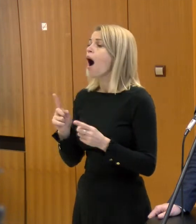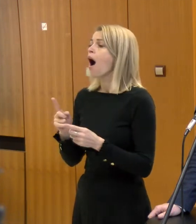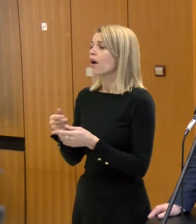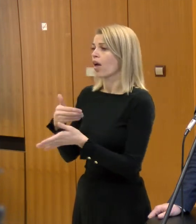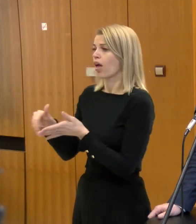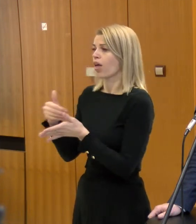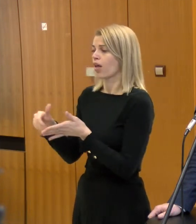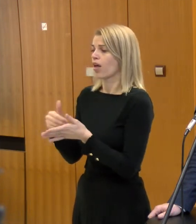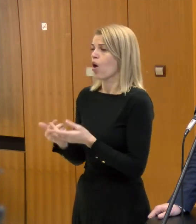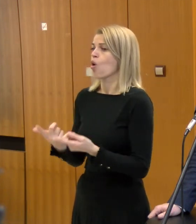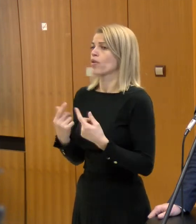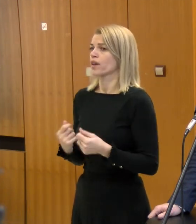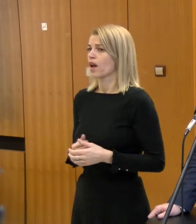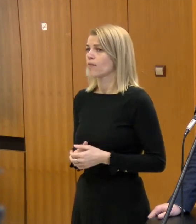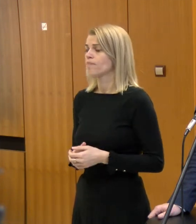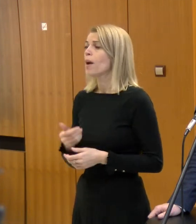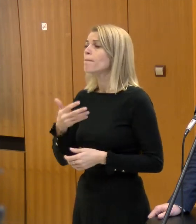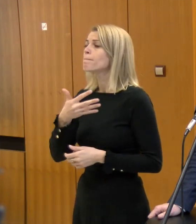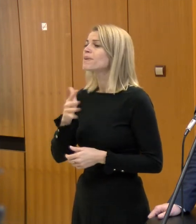zaplatiť.